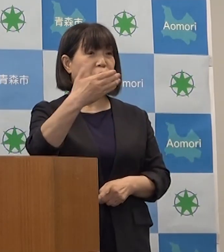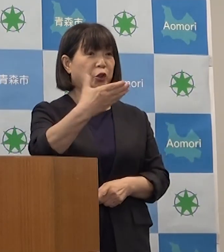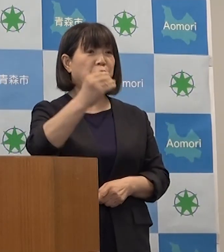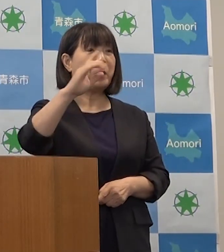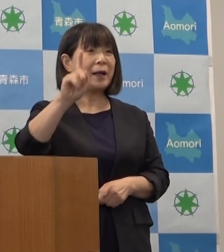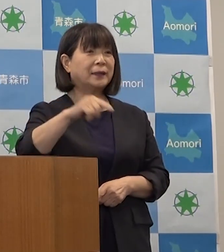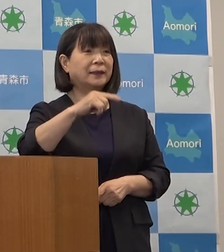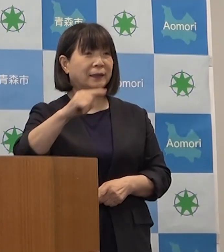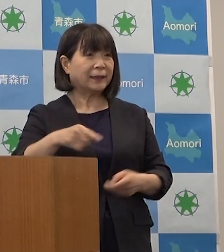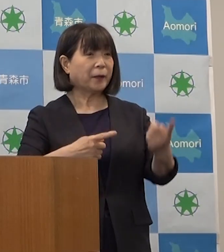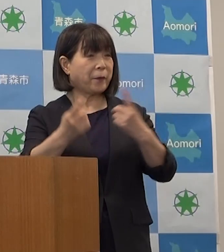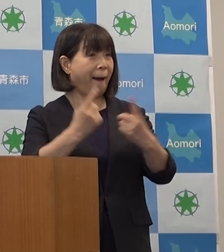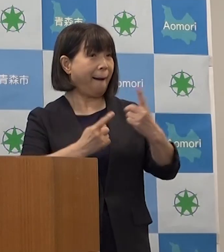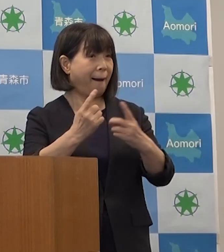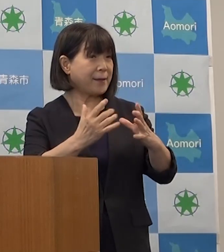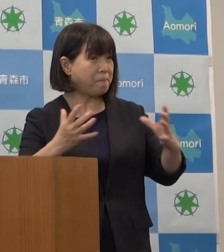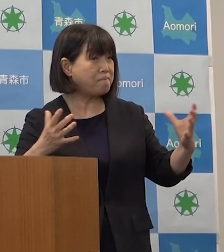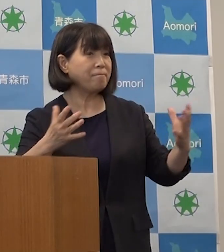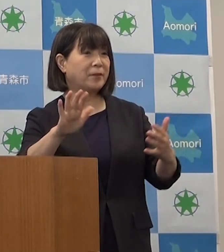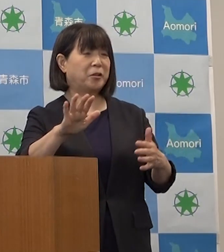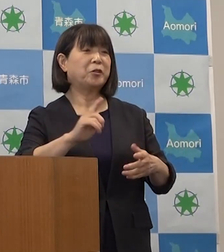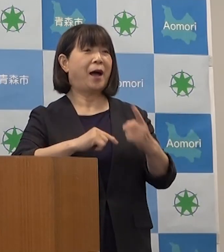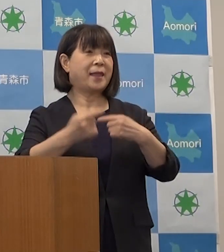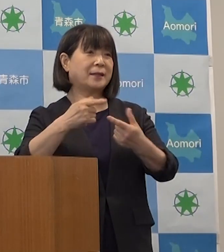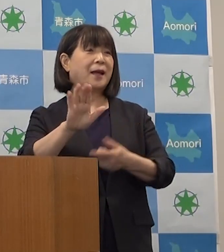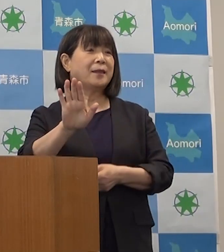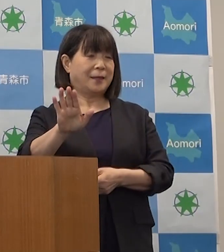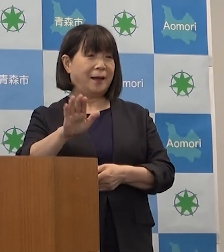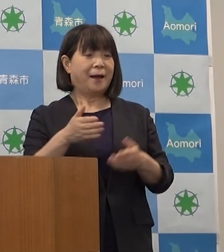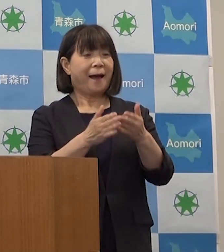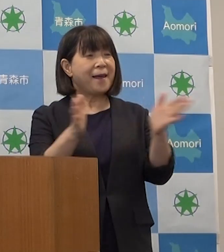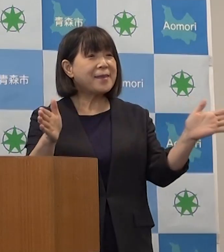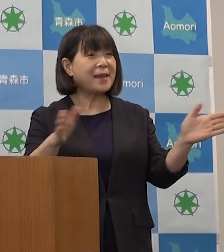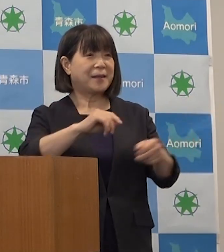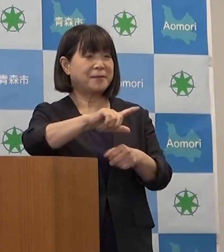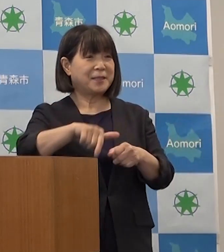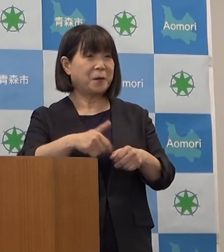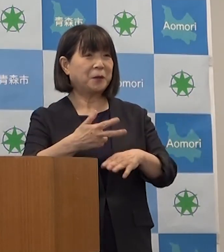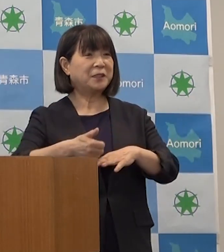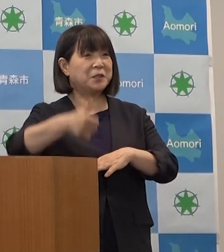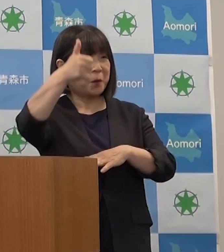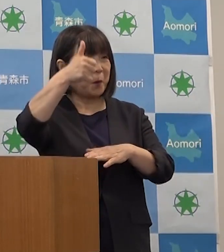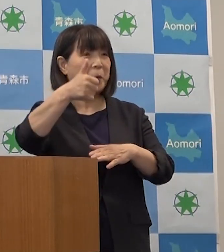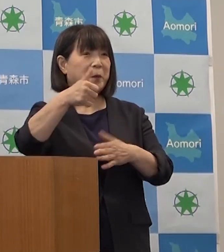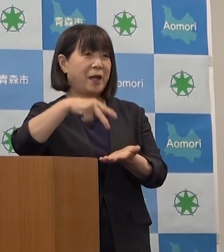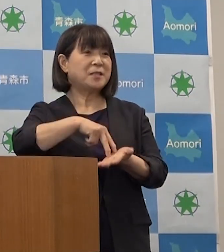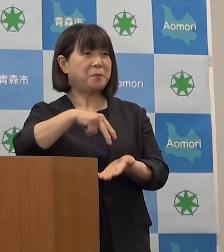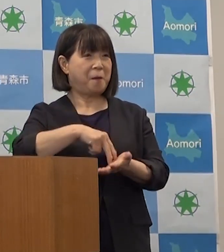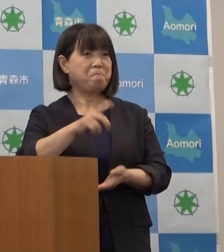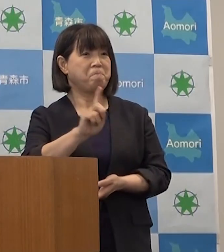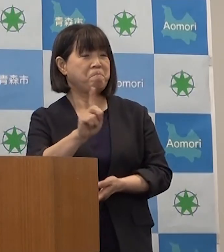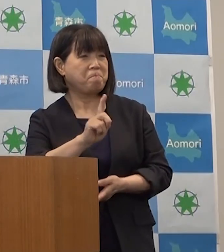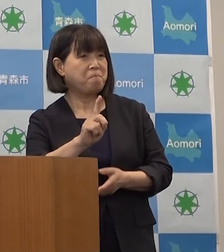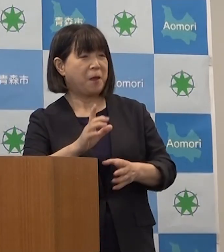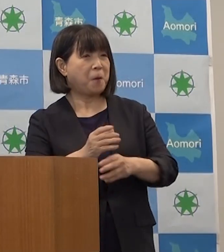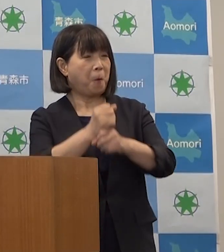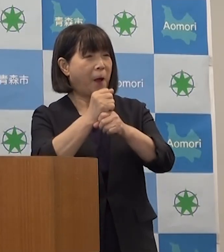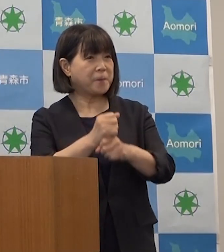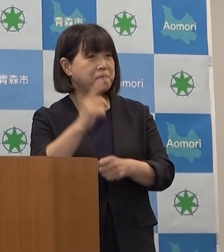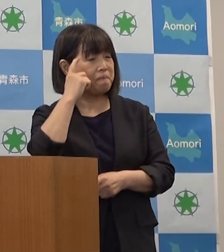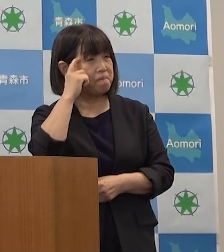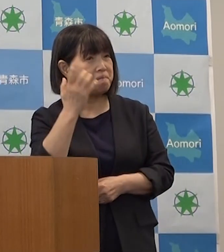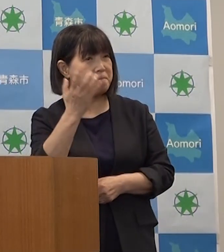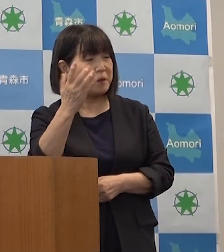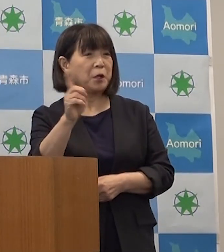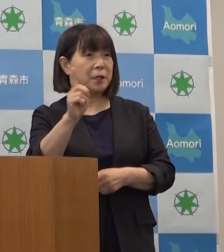の人出があったということだったんですけども、開催地の市長として今回の絆祭りの総括といいますか、まあ、来場者数ですとか、ま